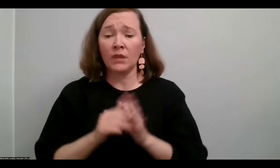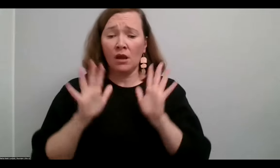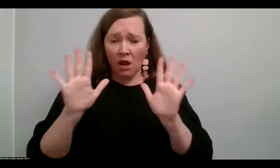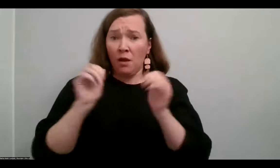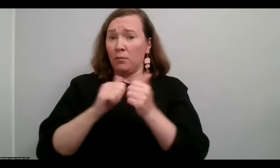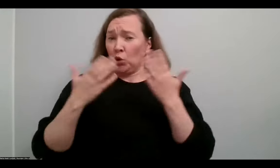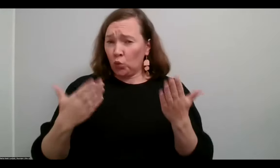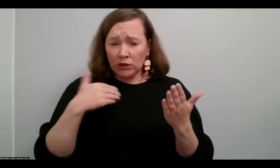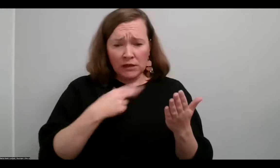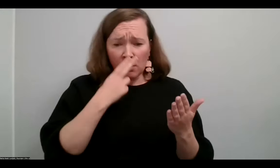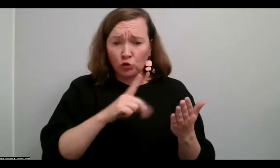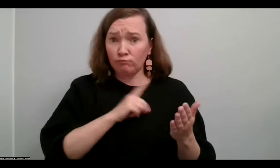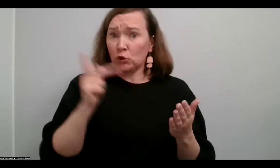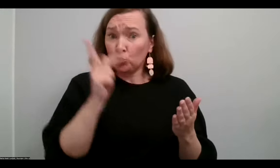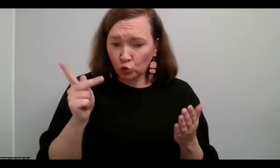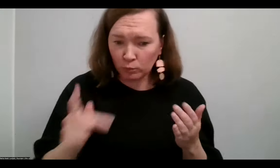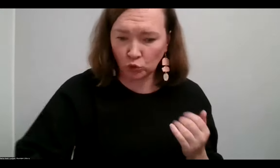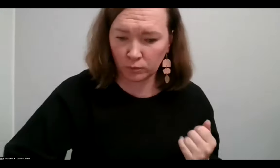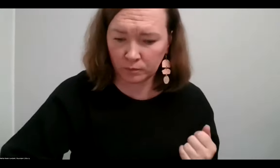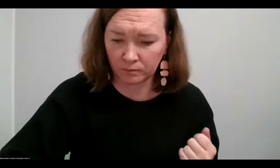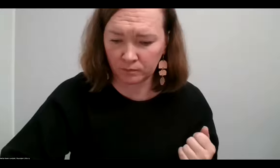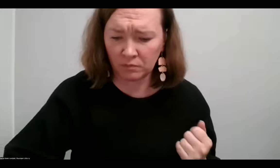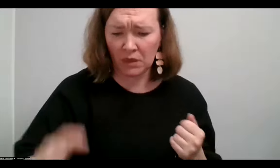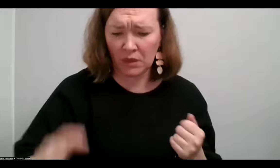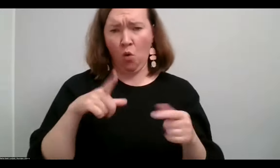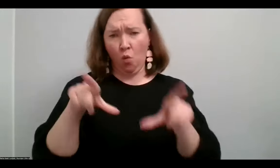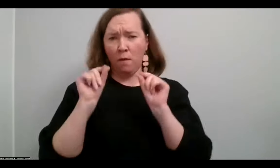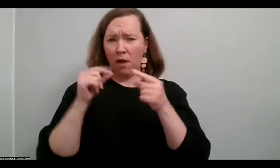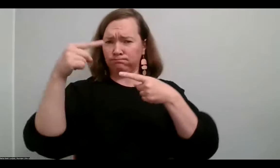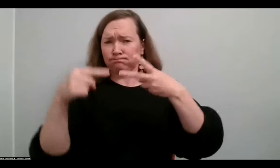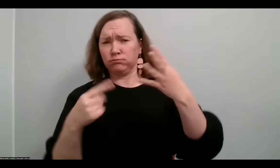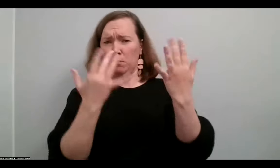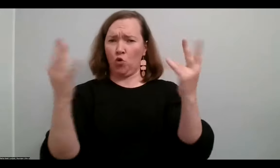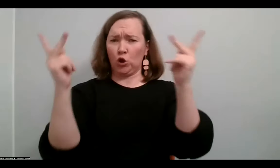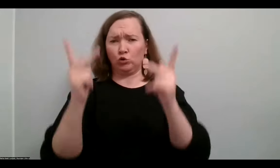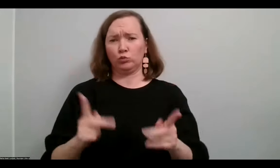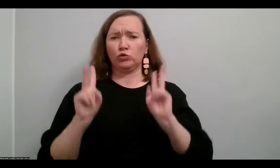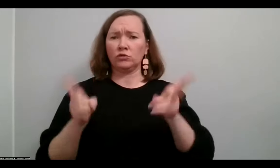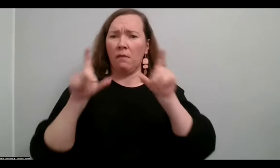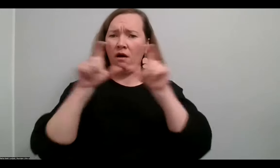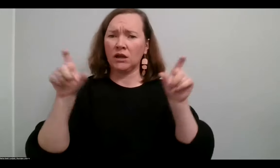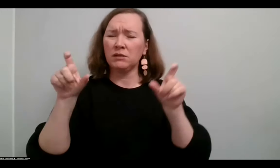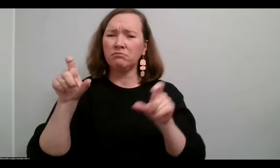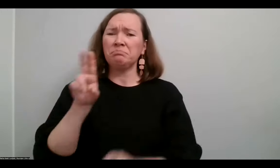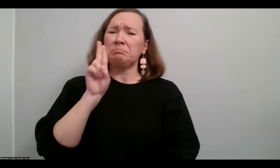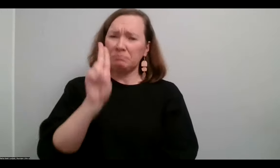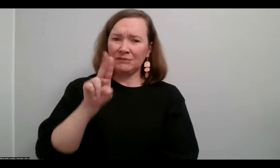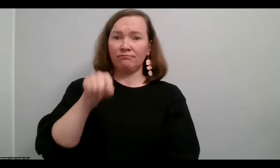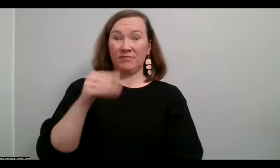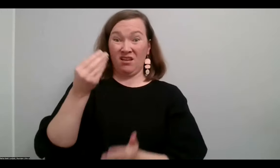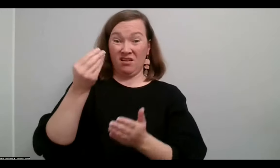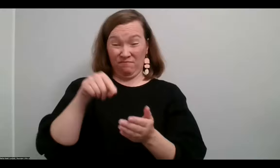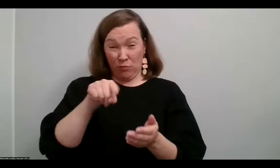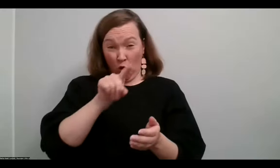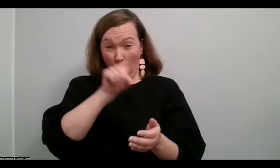käyttää sitten niitä palveluita mieluummin kuin tekstiä. Mutta sitten vielä kysymyksiä. Moni on kysynyt vähän